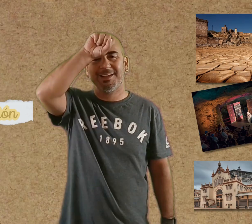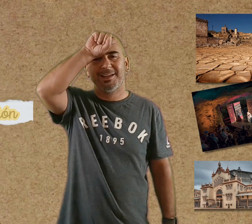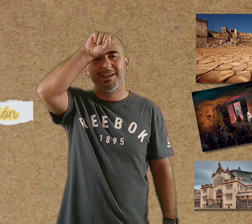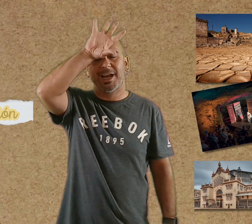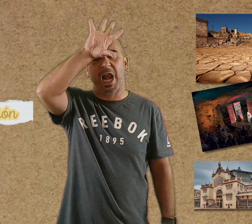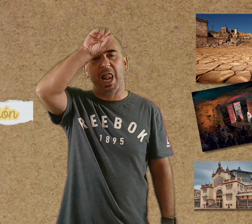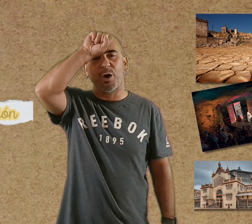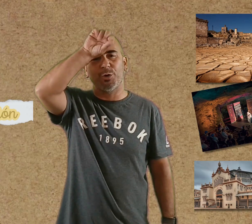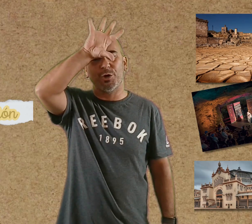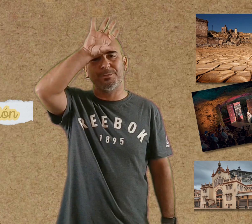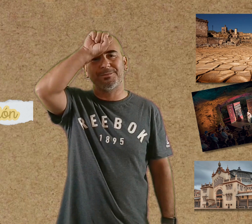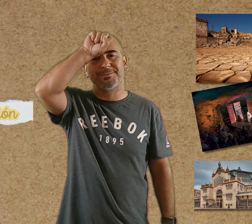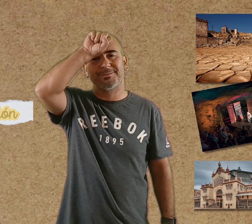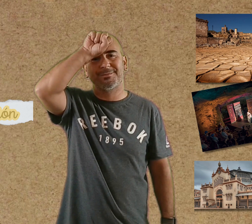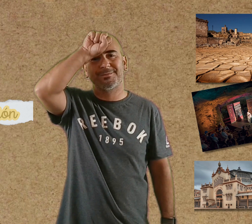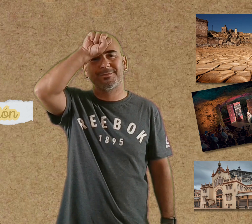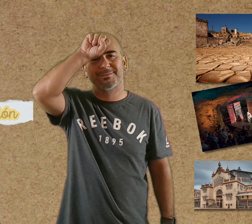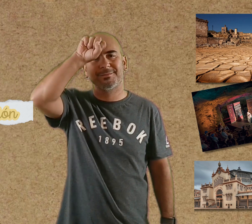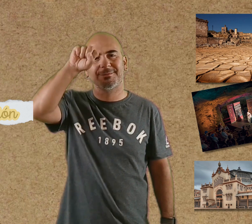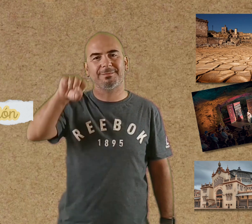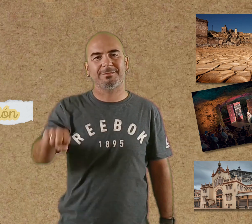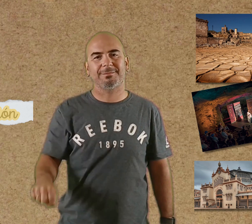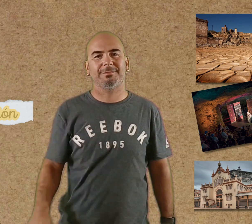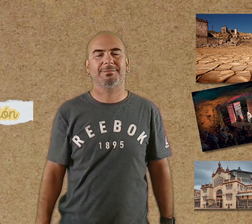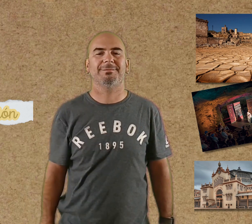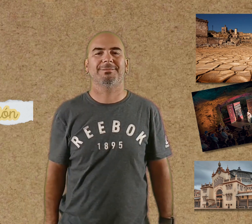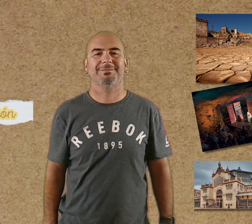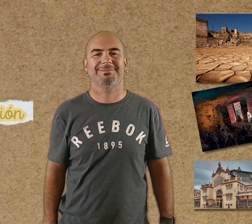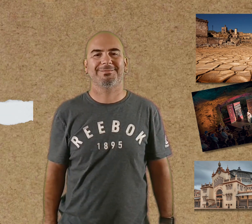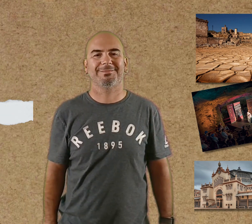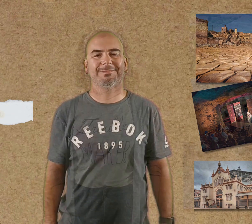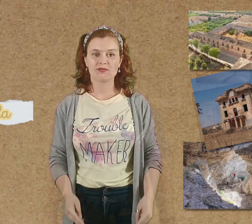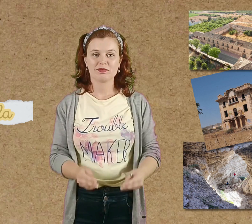su sabor supo que iba a repetir.